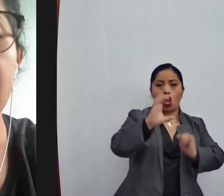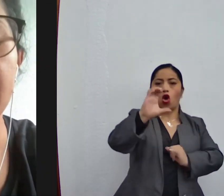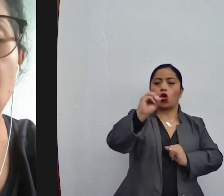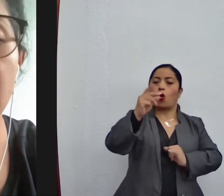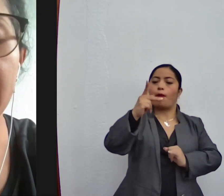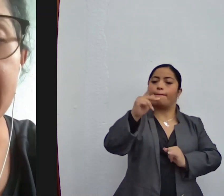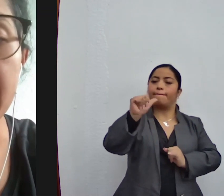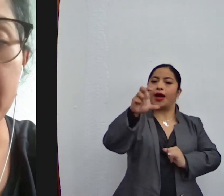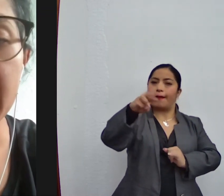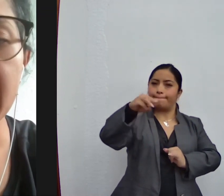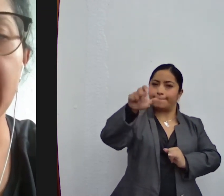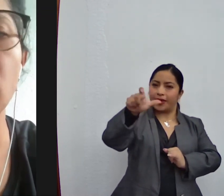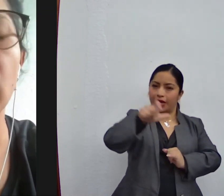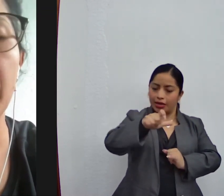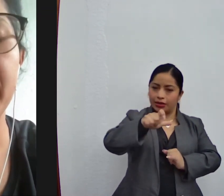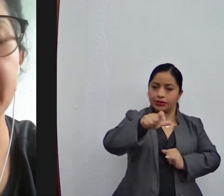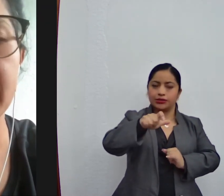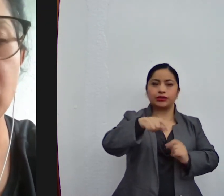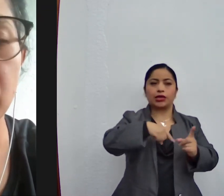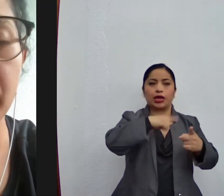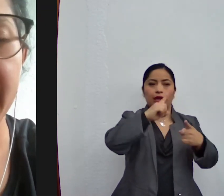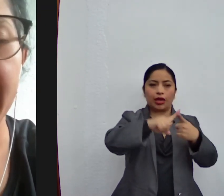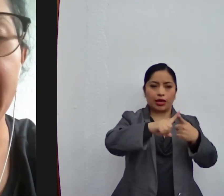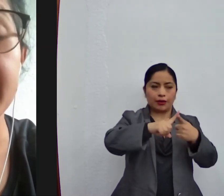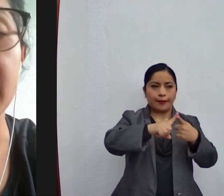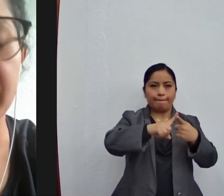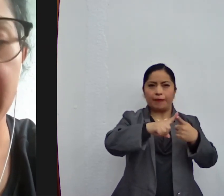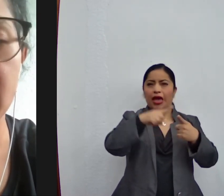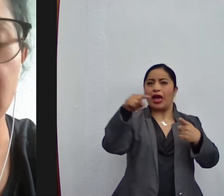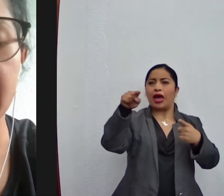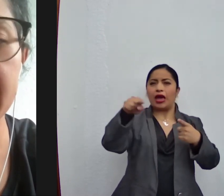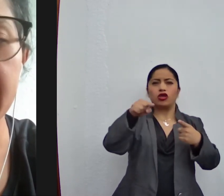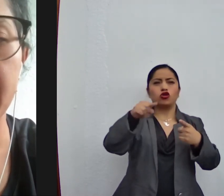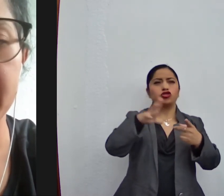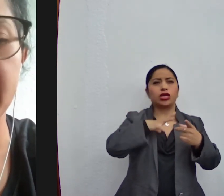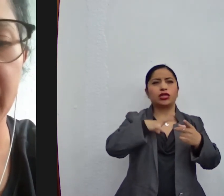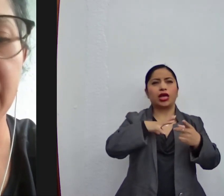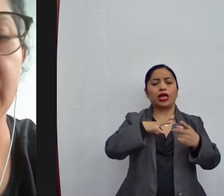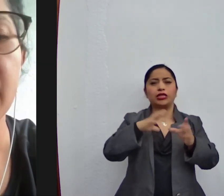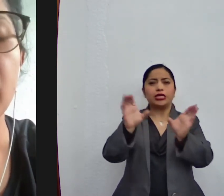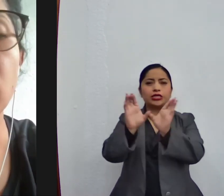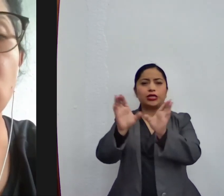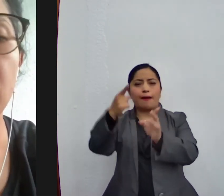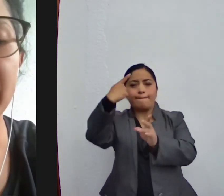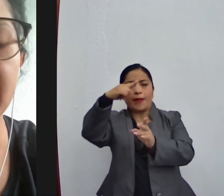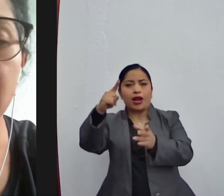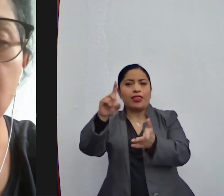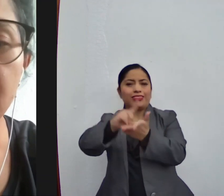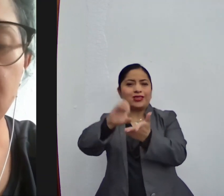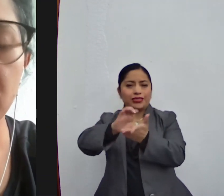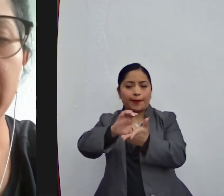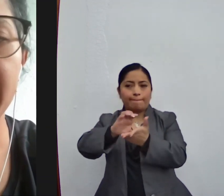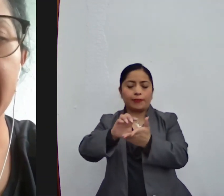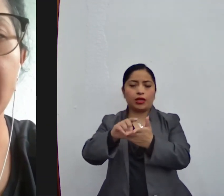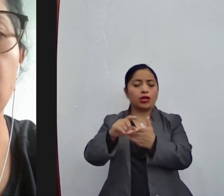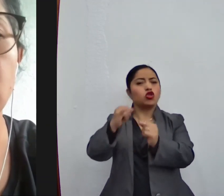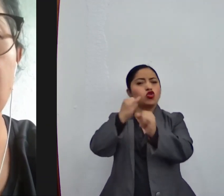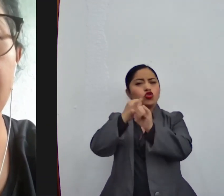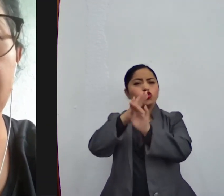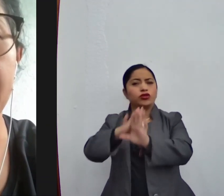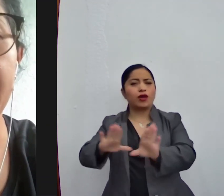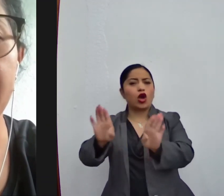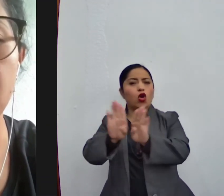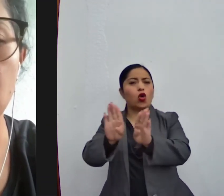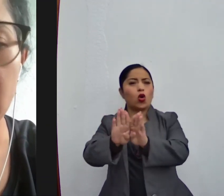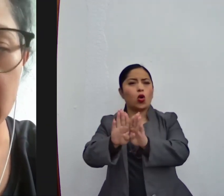CIF, que son quienes han brindado capacitación para la certificación de discapacidad, nos compartían un informe de cómo